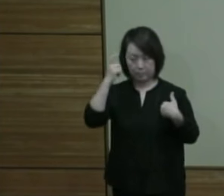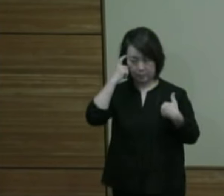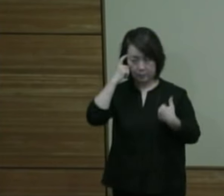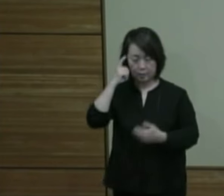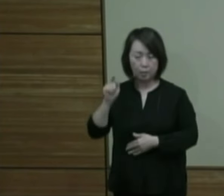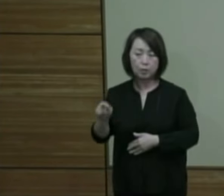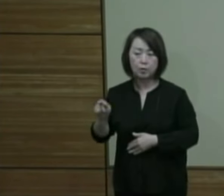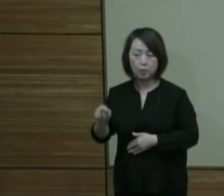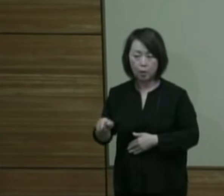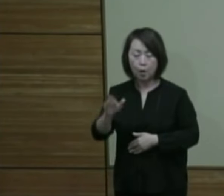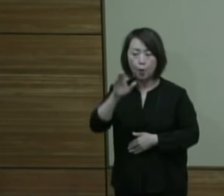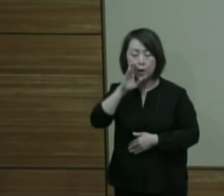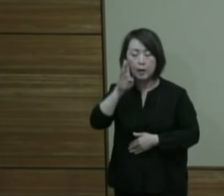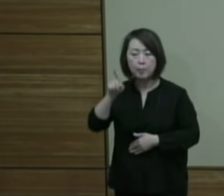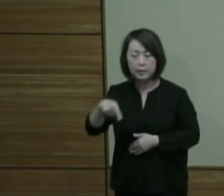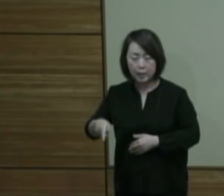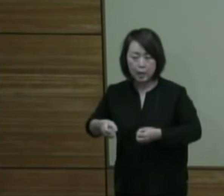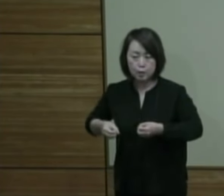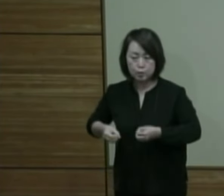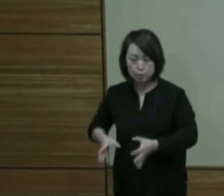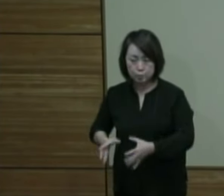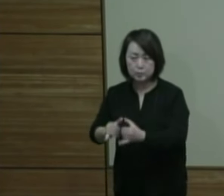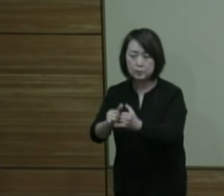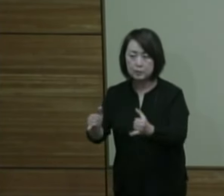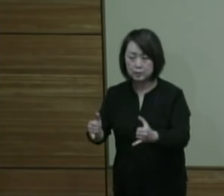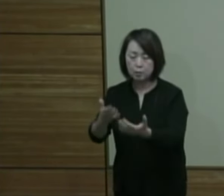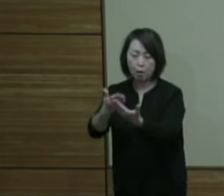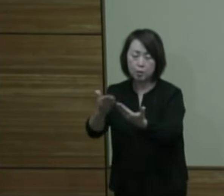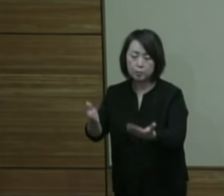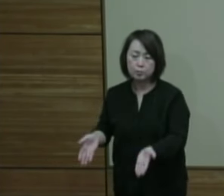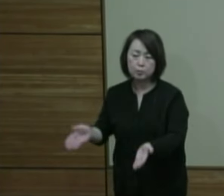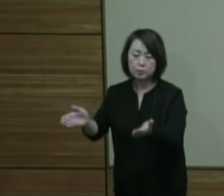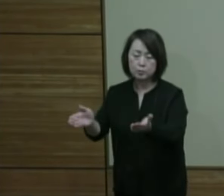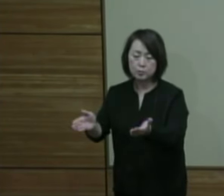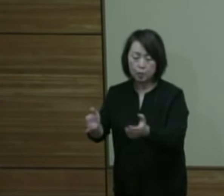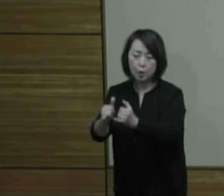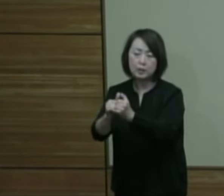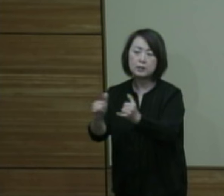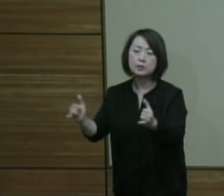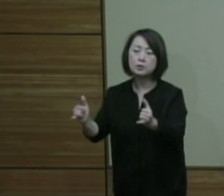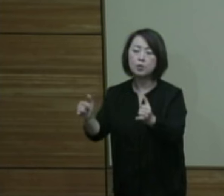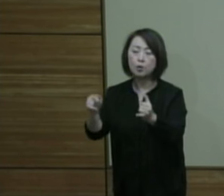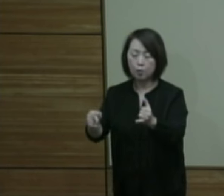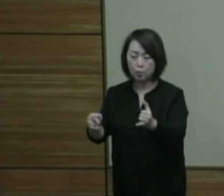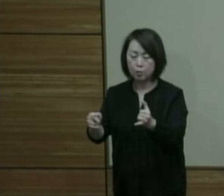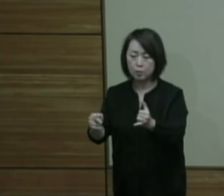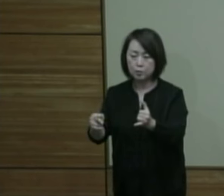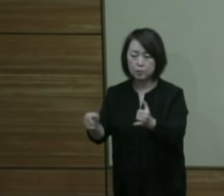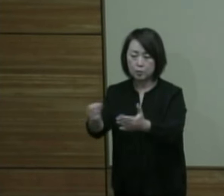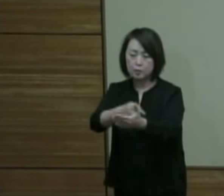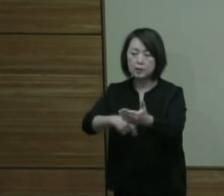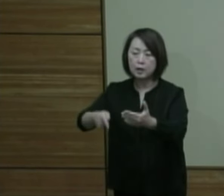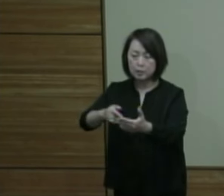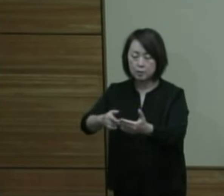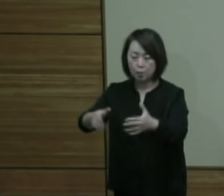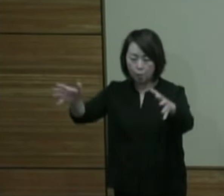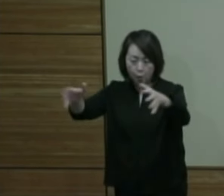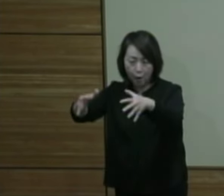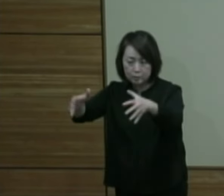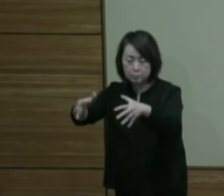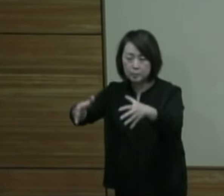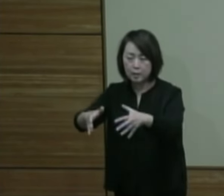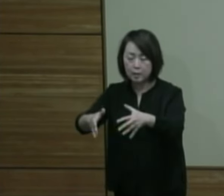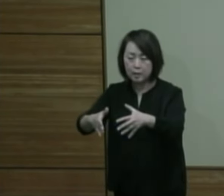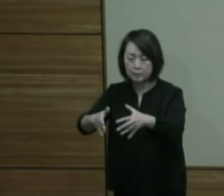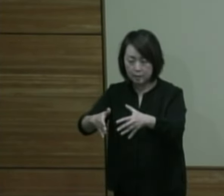は和歌山県出身 の, あのアーティスト、あの芸術家をですね、ずっとあの作品も収集し、学